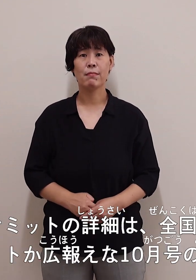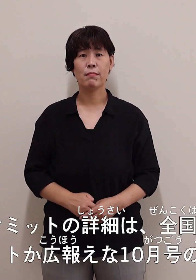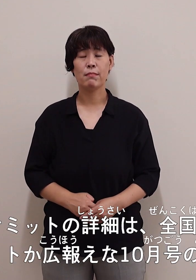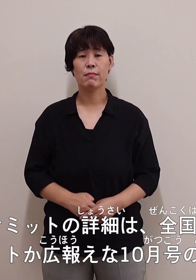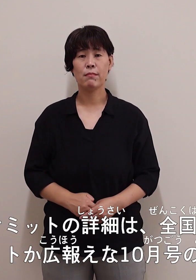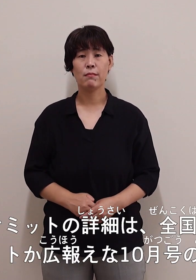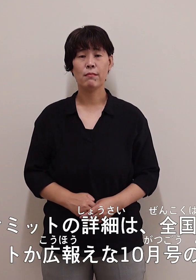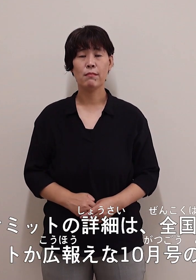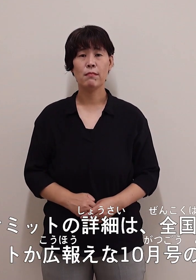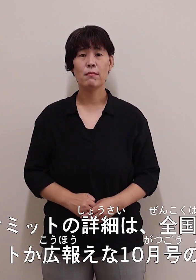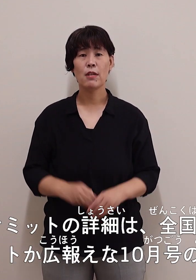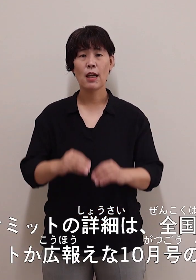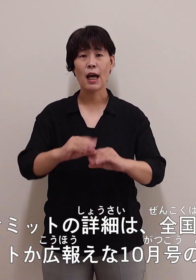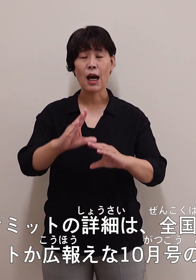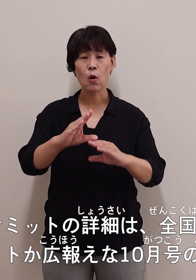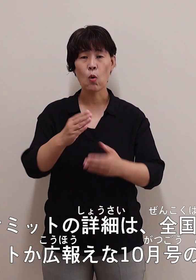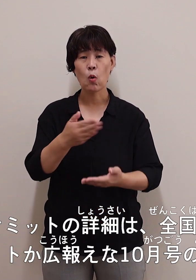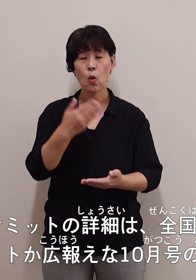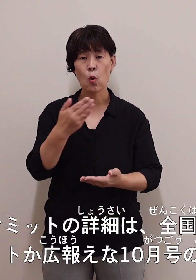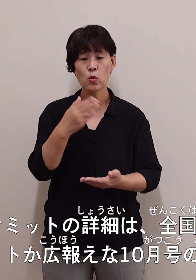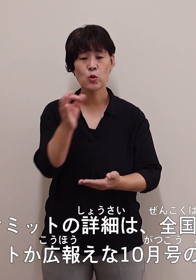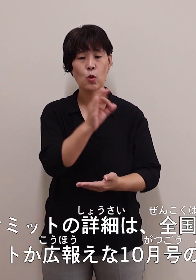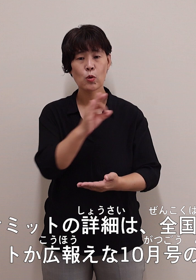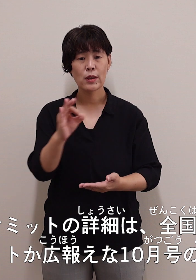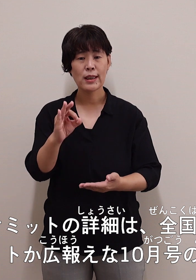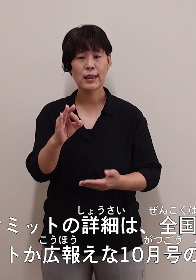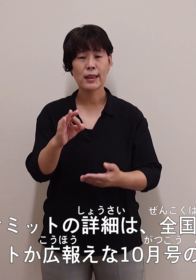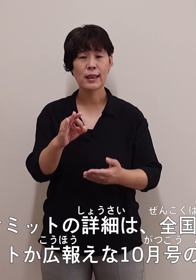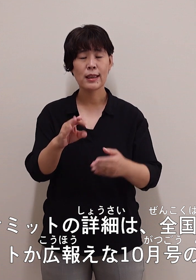発酵食品サミットの詳細は、